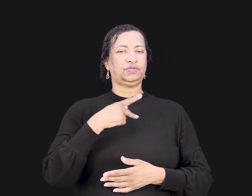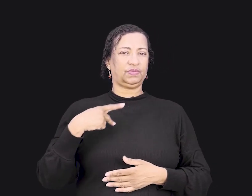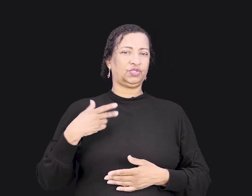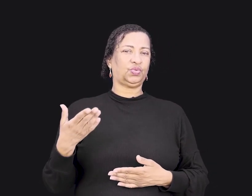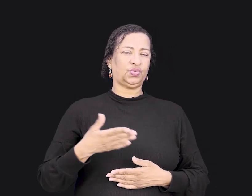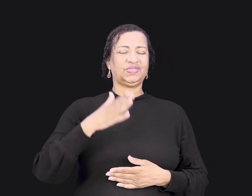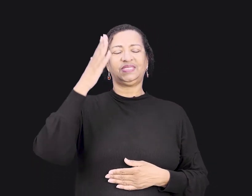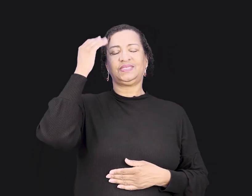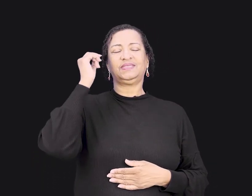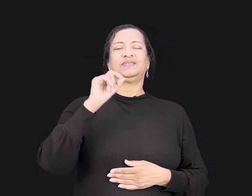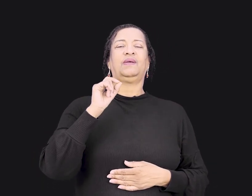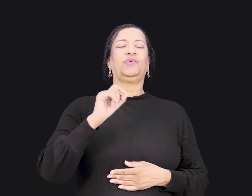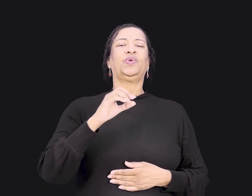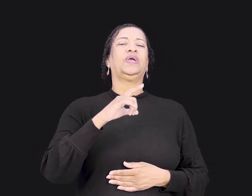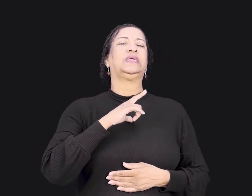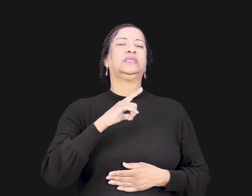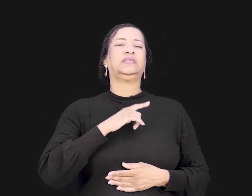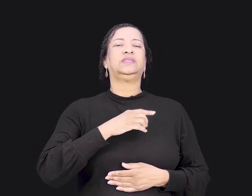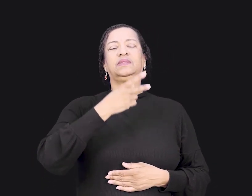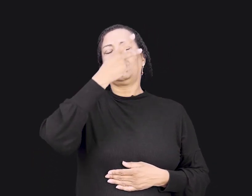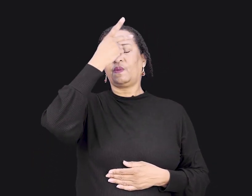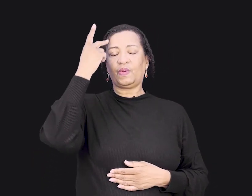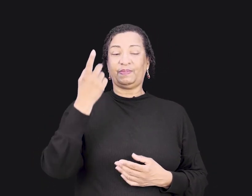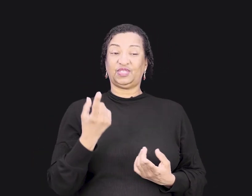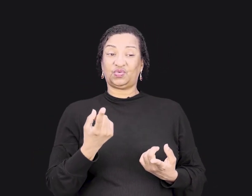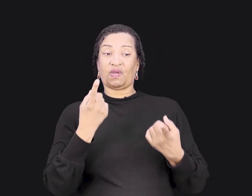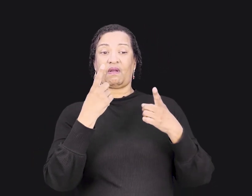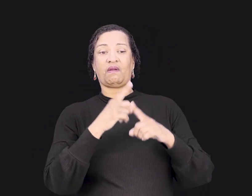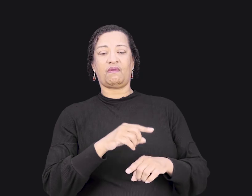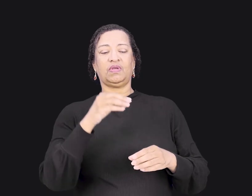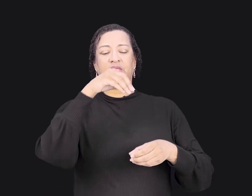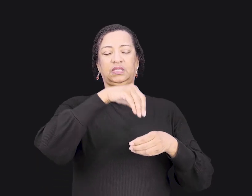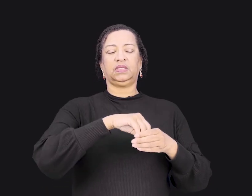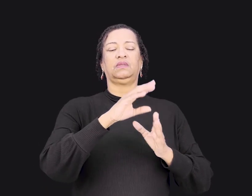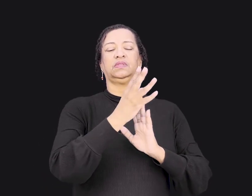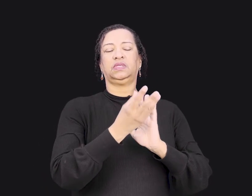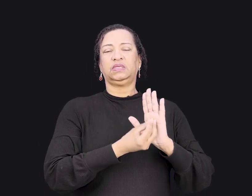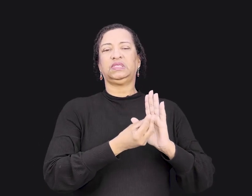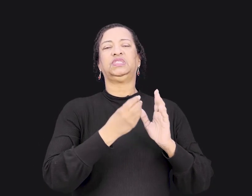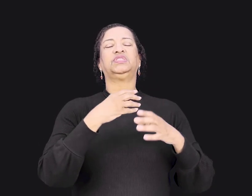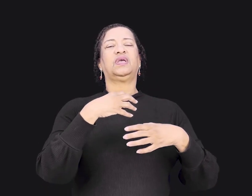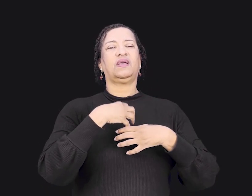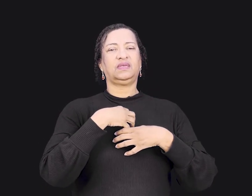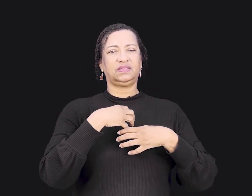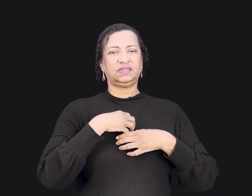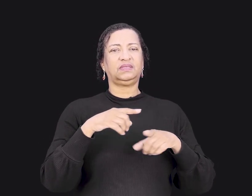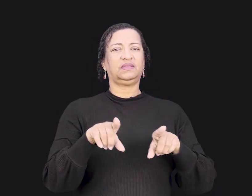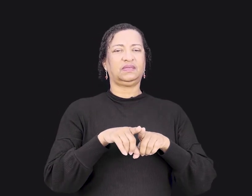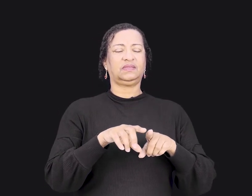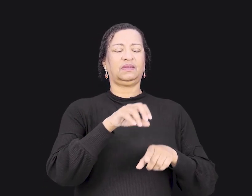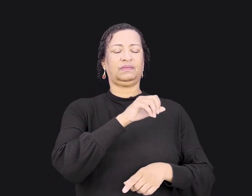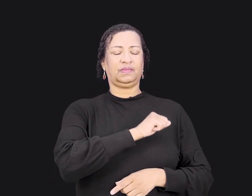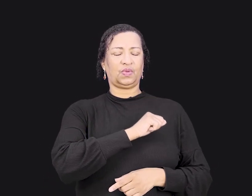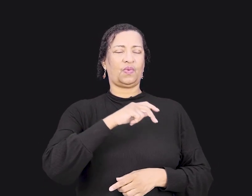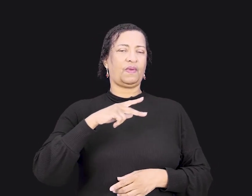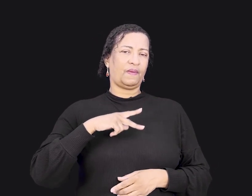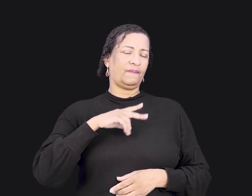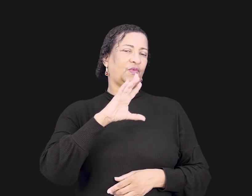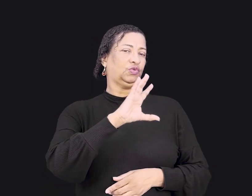sabem o que é ter um Diótrefes na igreja e se sentem consolados ao ver que até o apóstolo do amor, João, teve que lidar